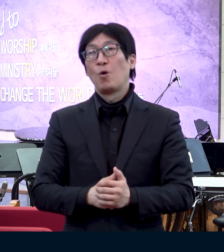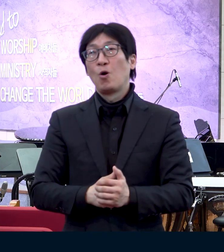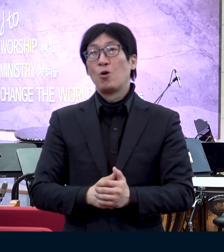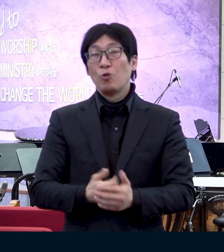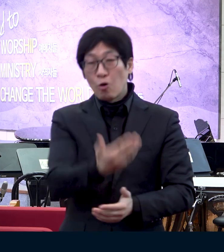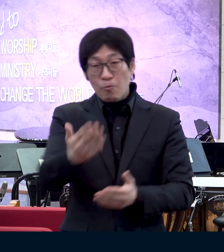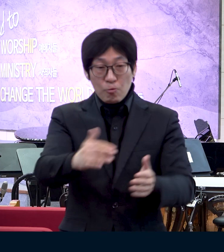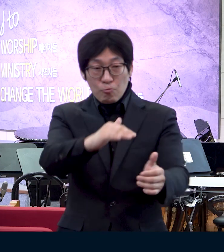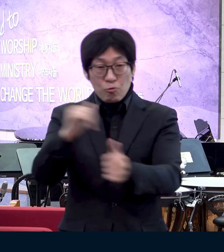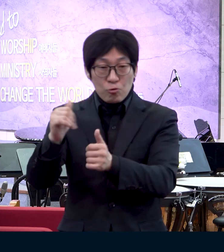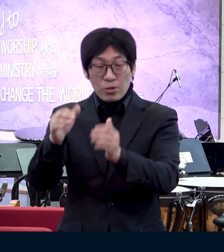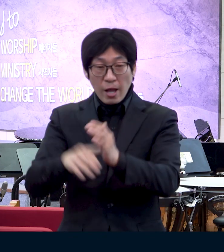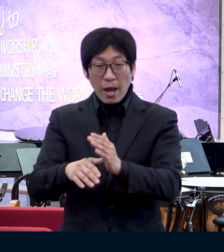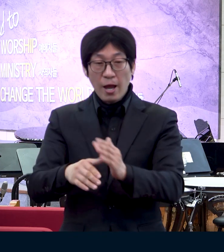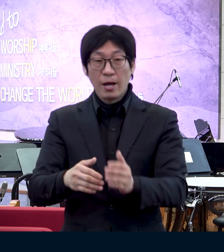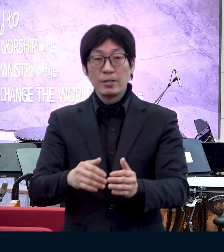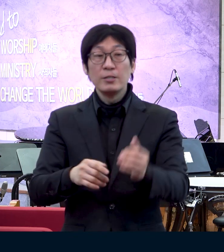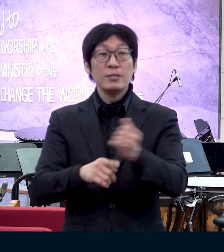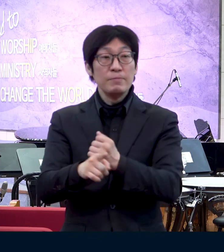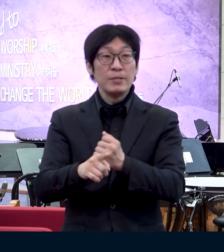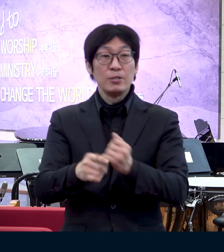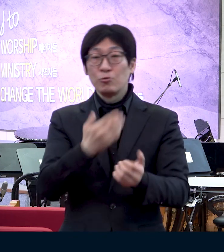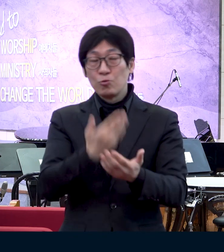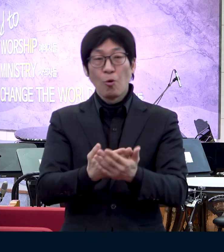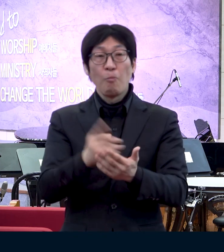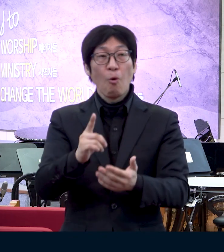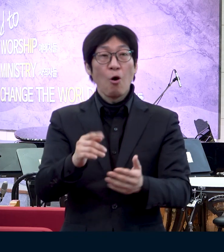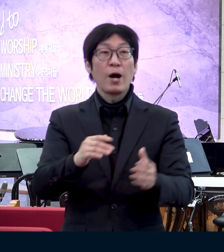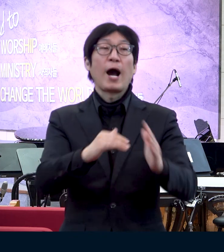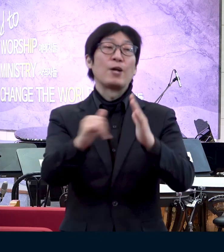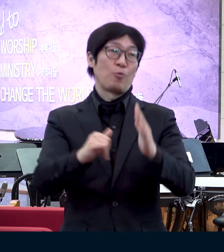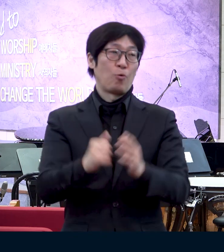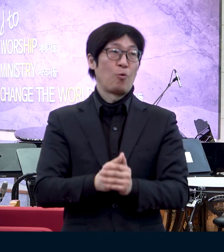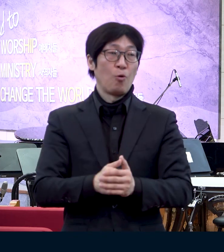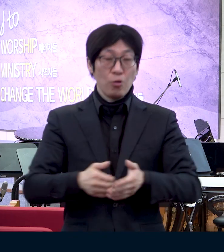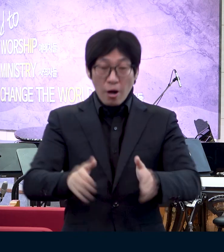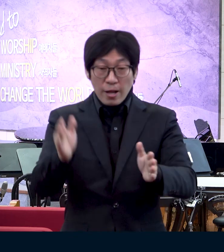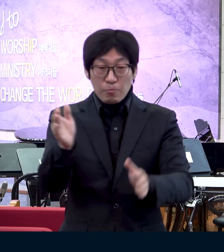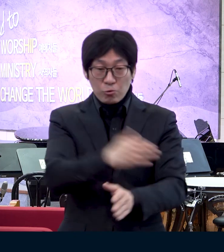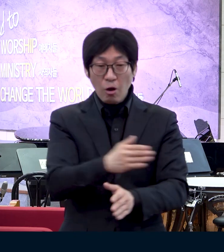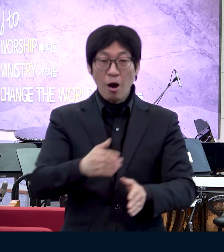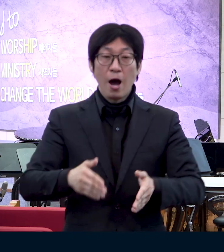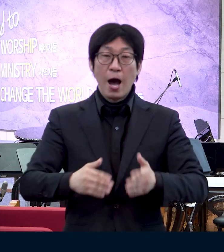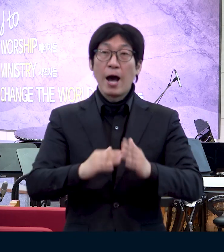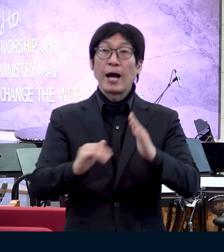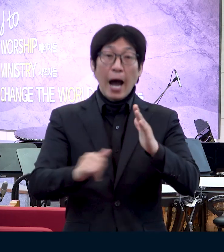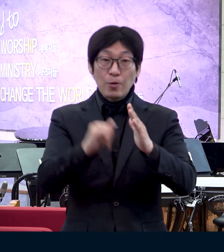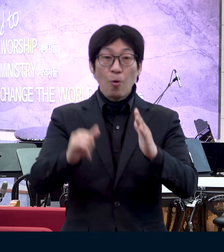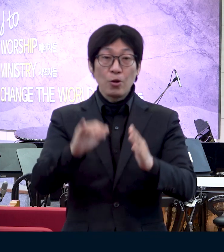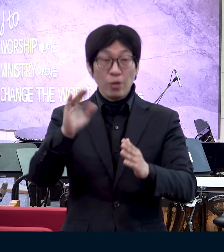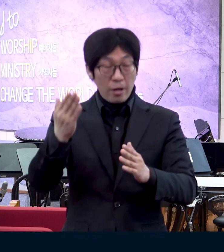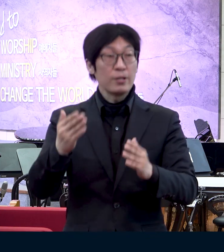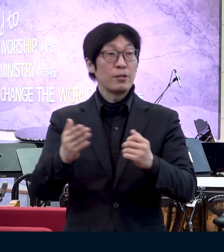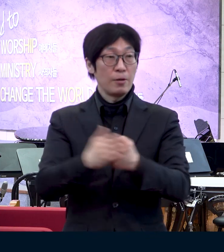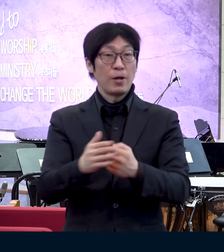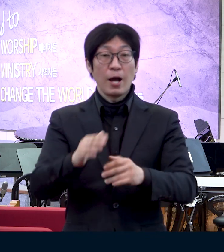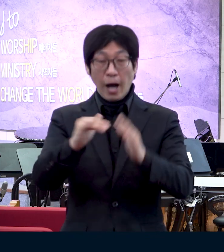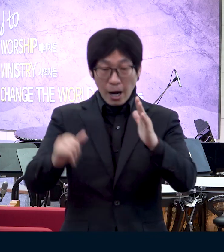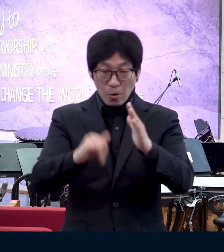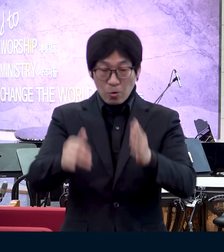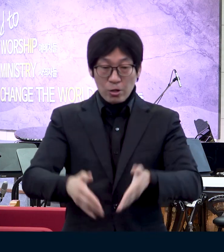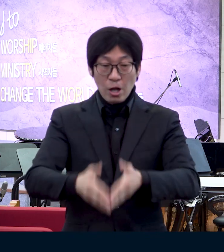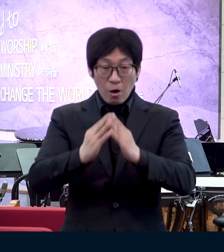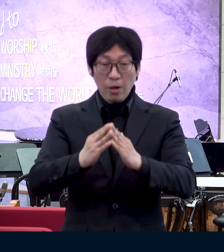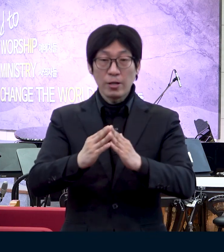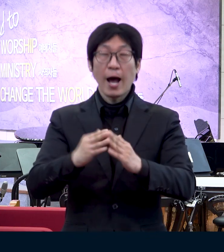그 부르심 가운데 가장 중요한 게 가족이에요. 우리는 태어나는 순간부터 가족을 이루라고 하는, 가족을 세우라고 하는